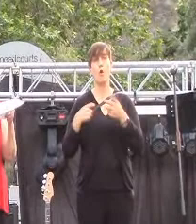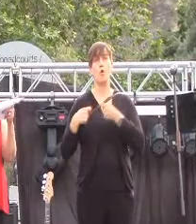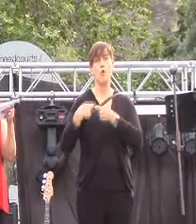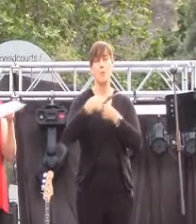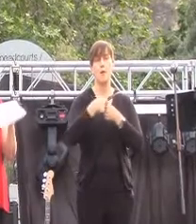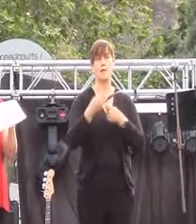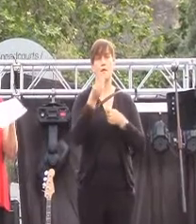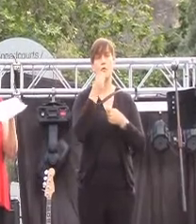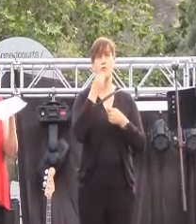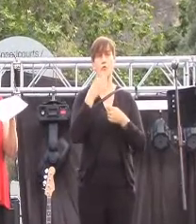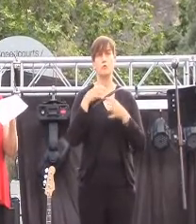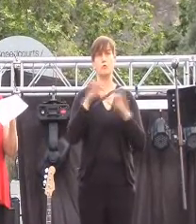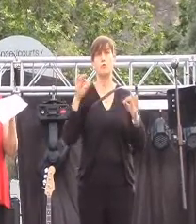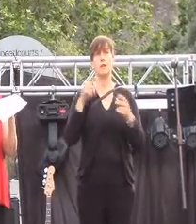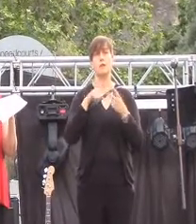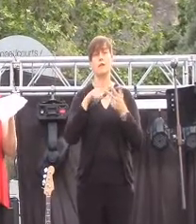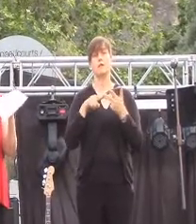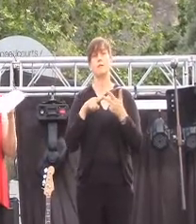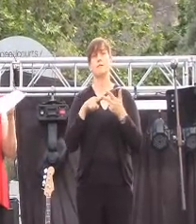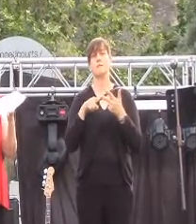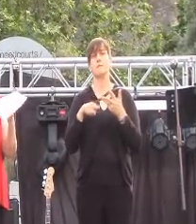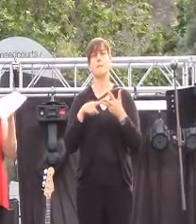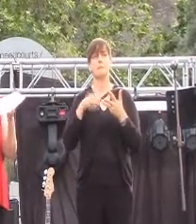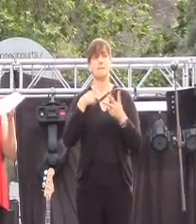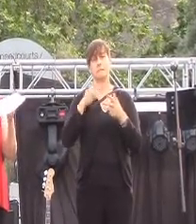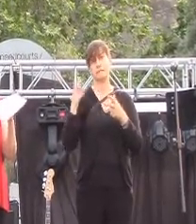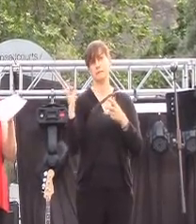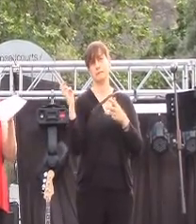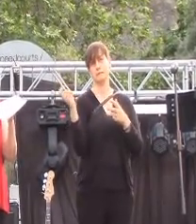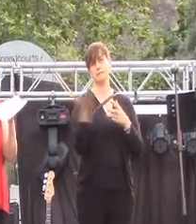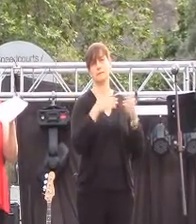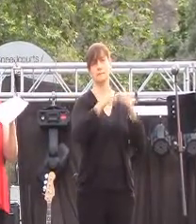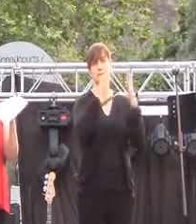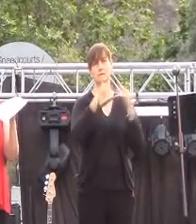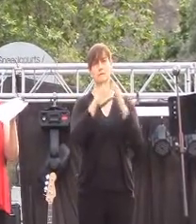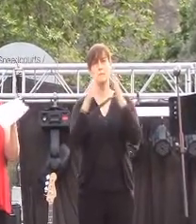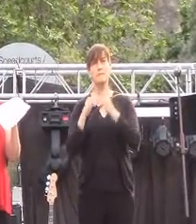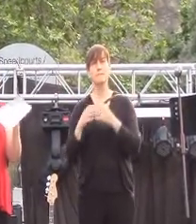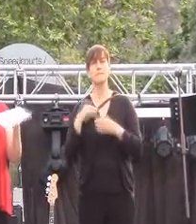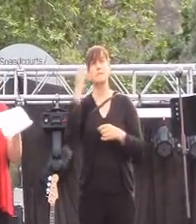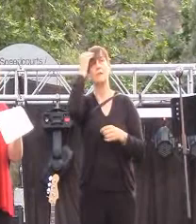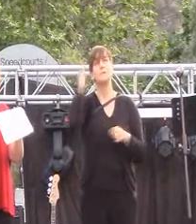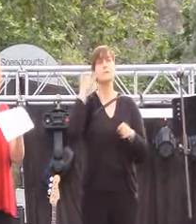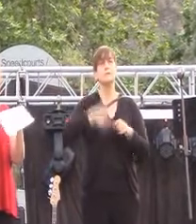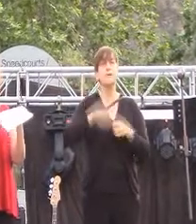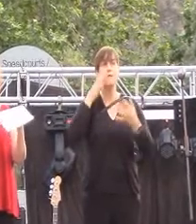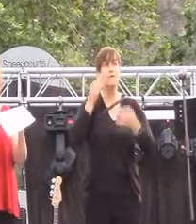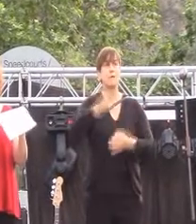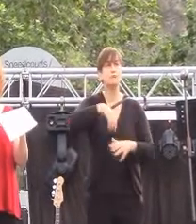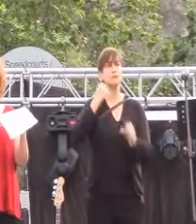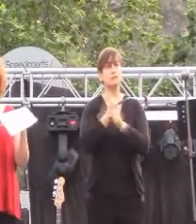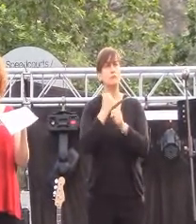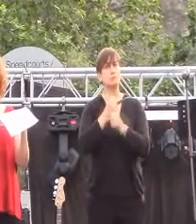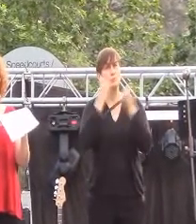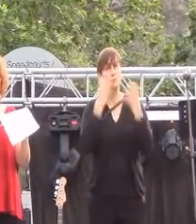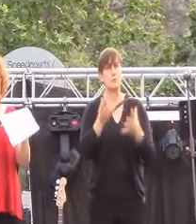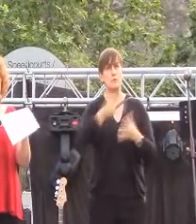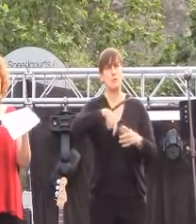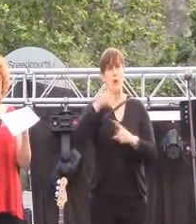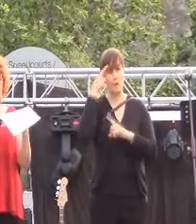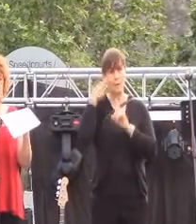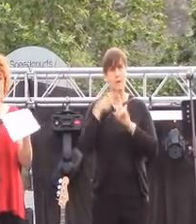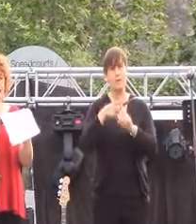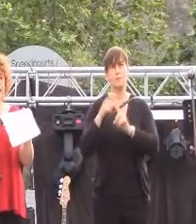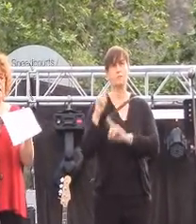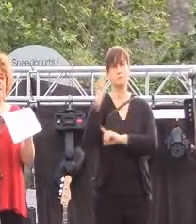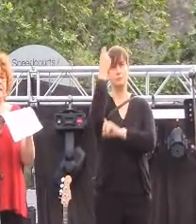consum crític Les Trementinaires i d'altres veïnes. Crec que estem treballant força bé, intentant avançar